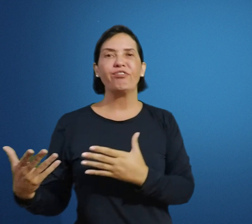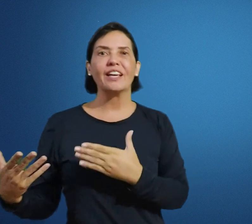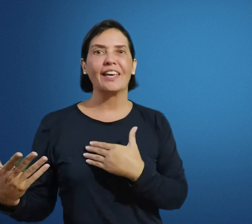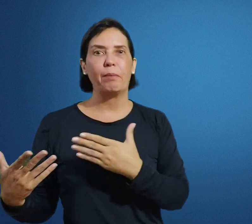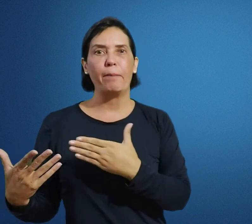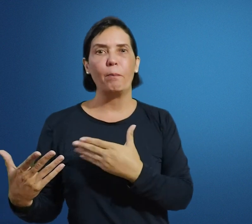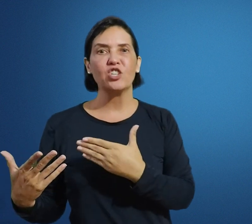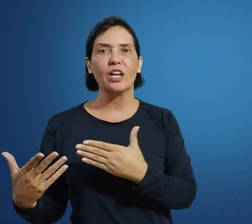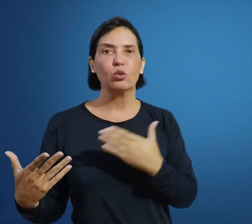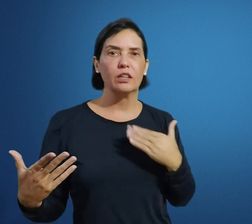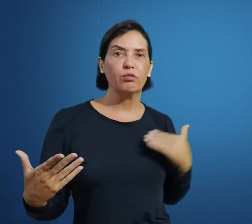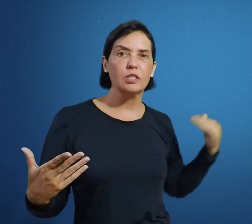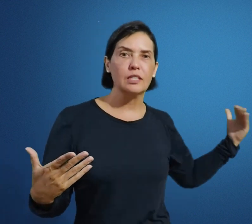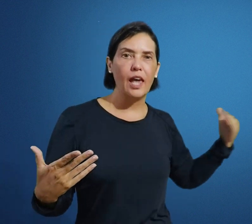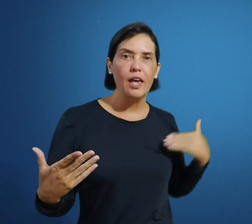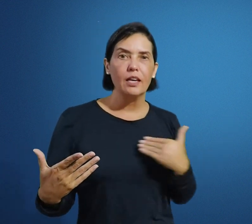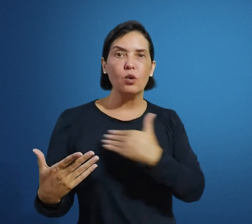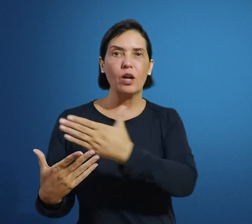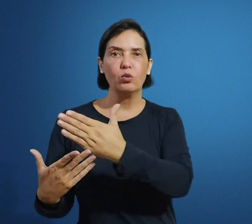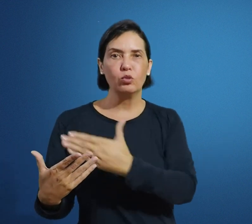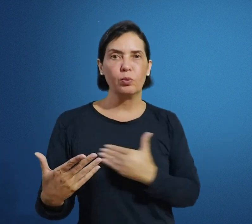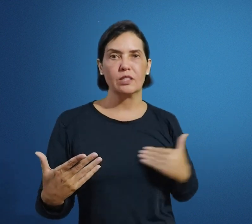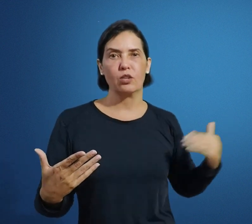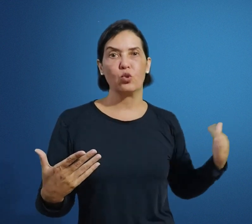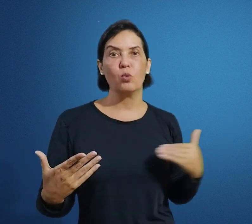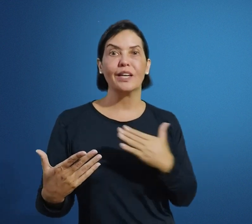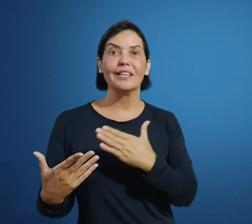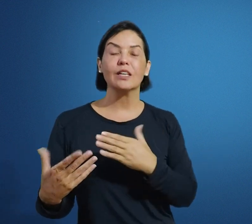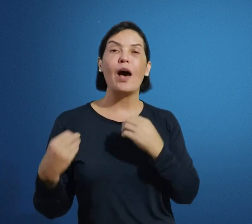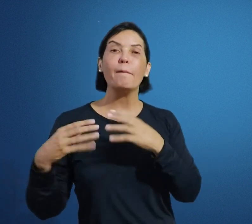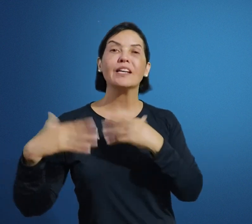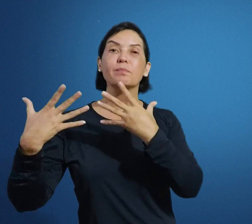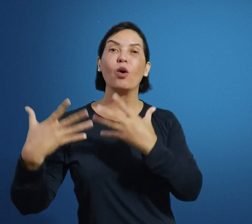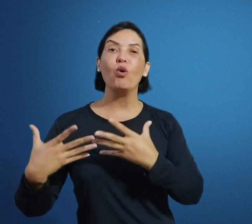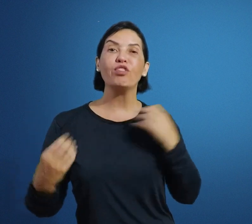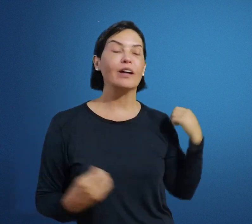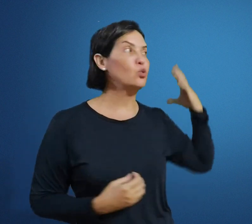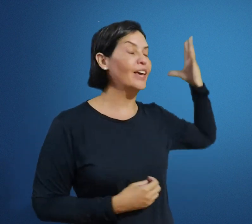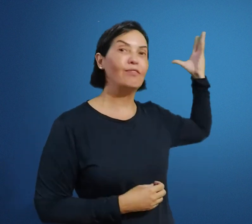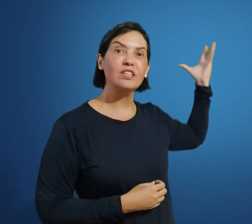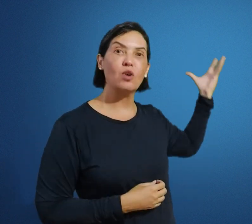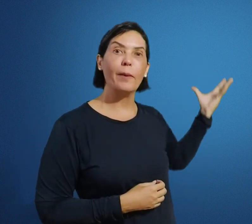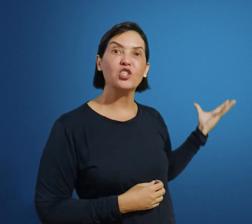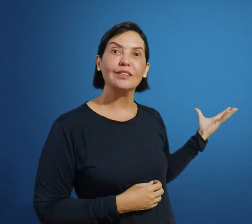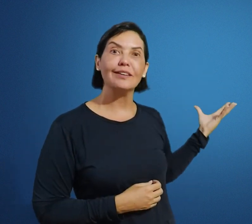fica naquele papel mediador entre você e o aluno no processo de comunicação, apenas para confirmar se o que ele visualmente